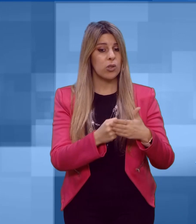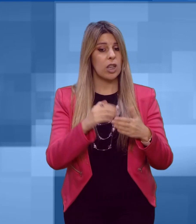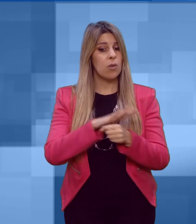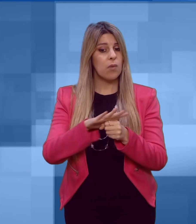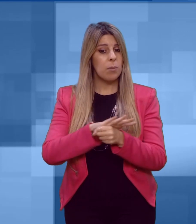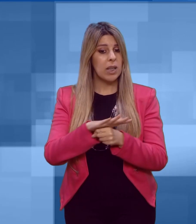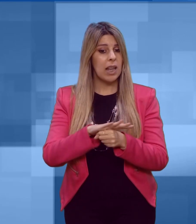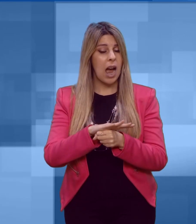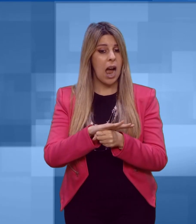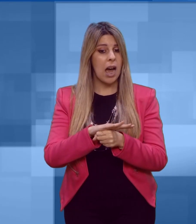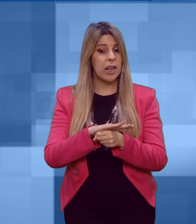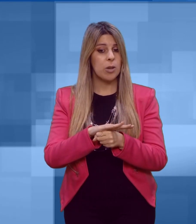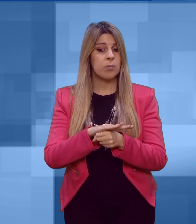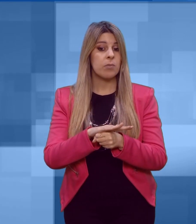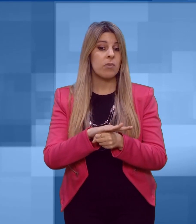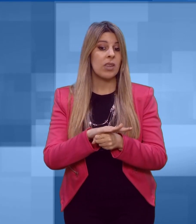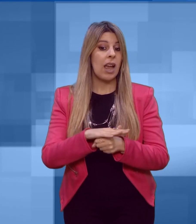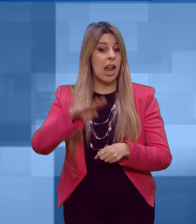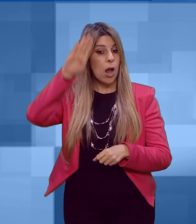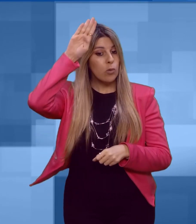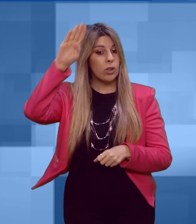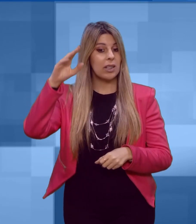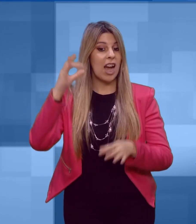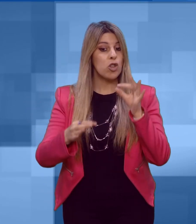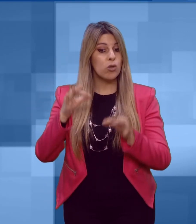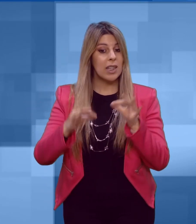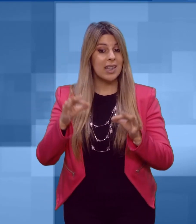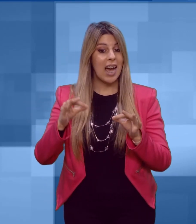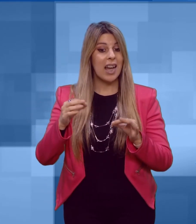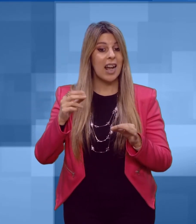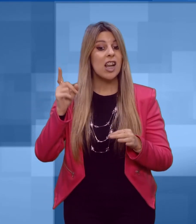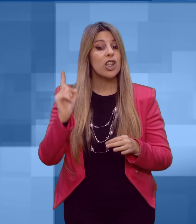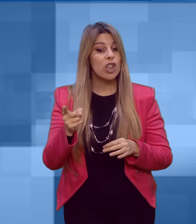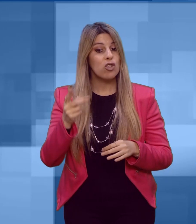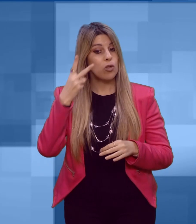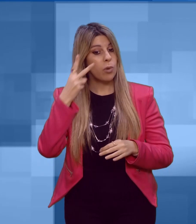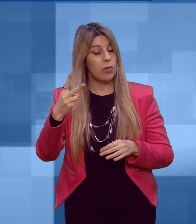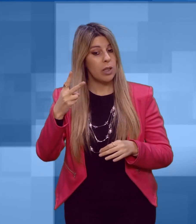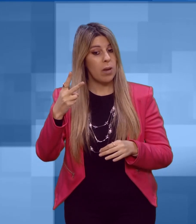sostegno familiare, per i quali l'autorità giudiziaria abbia disposto un provvedimento a loro